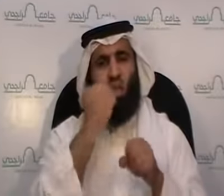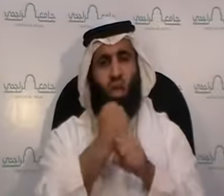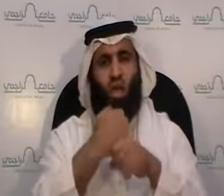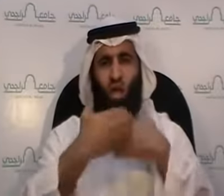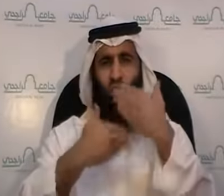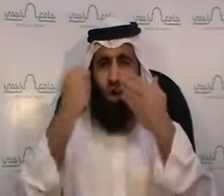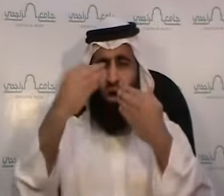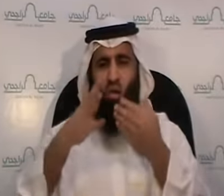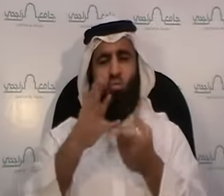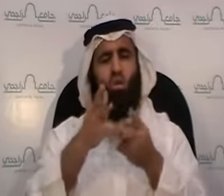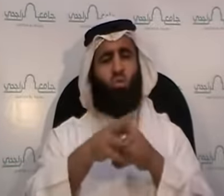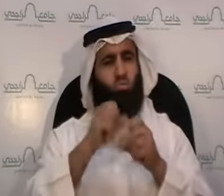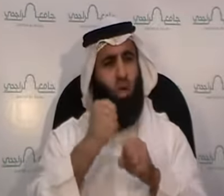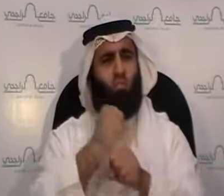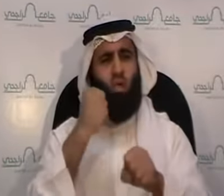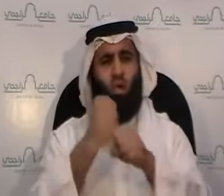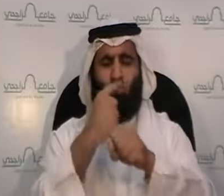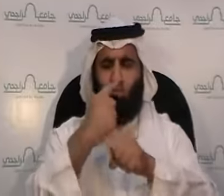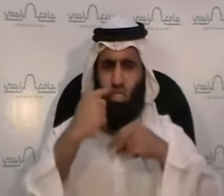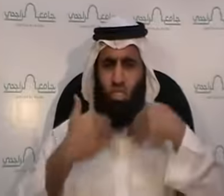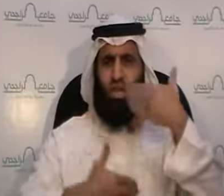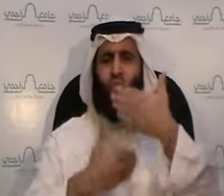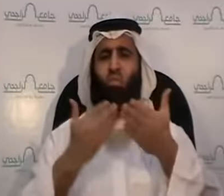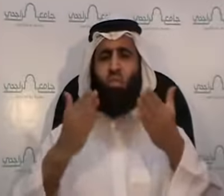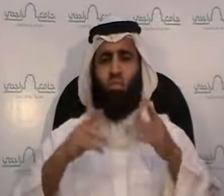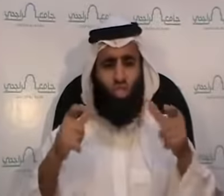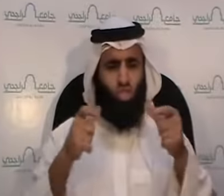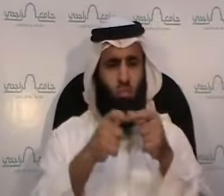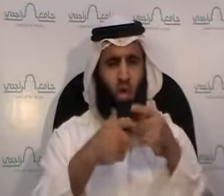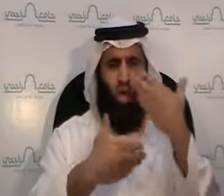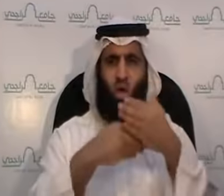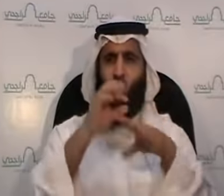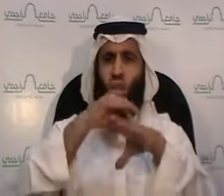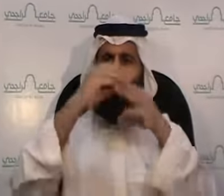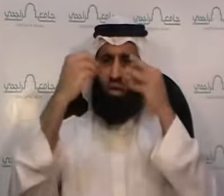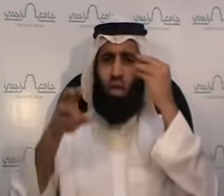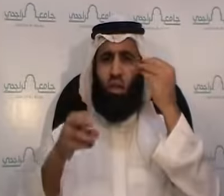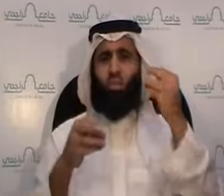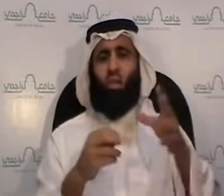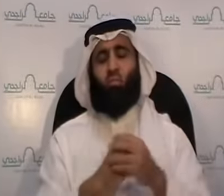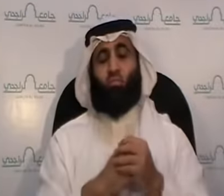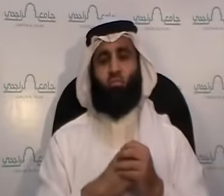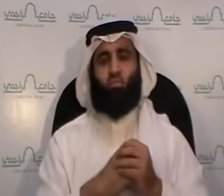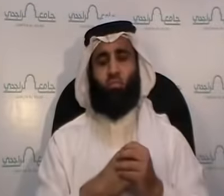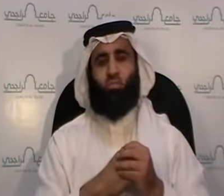إلا سلكوها وتواصوا بها واجتمعوا عليها. لقد صارت تلك الوسائل